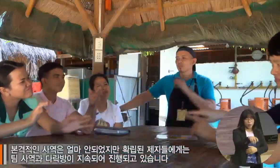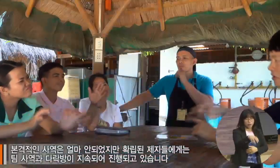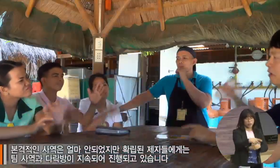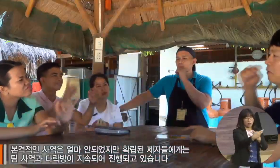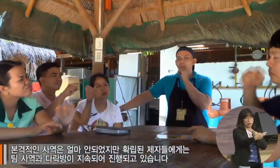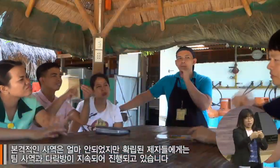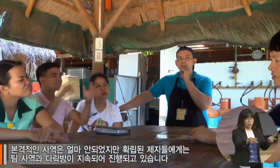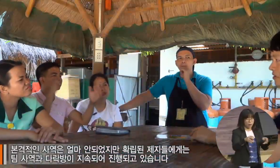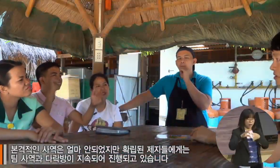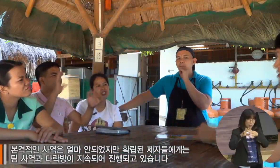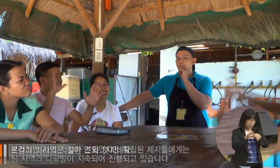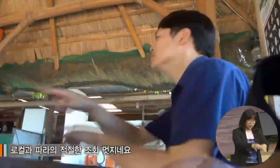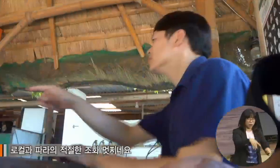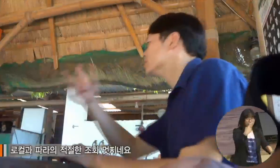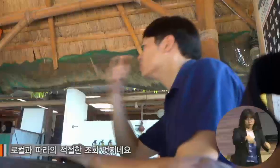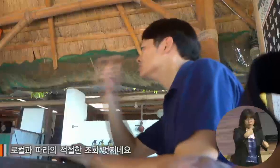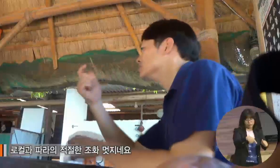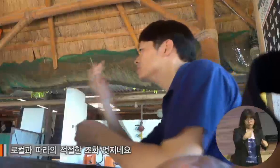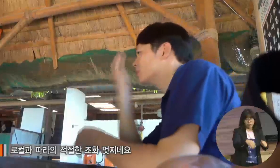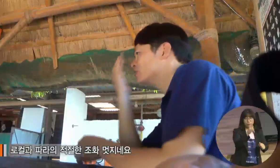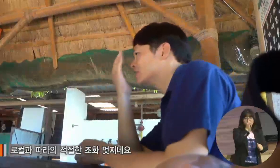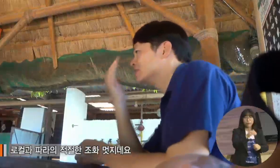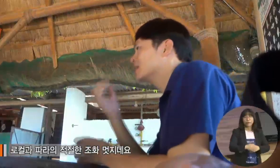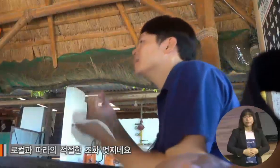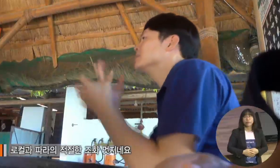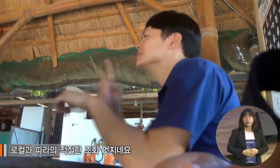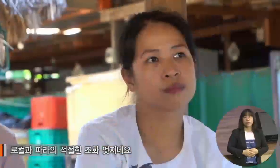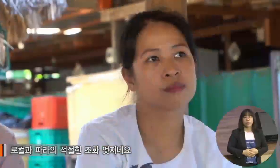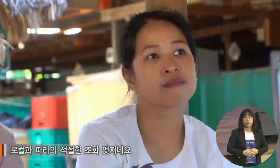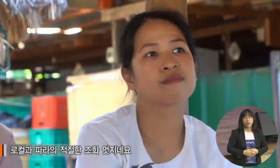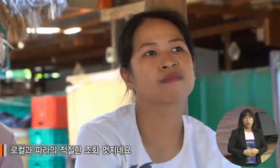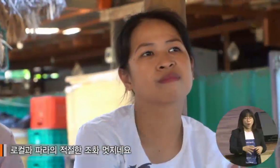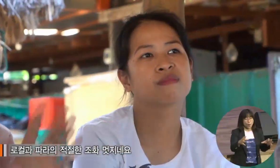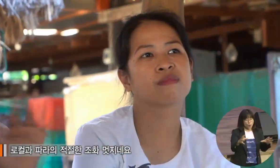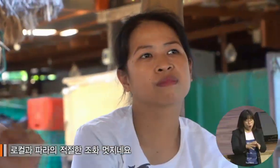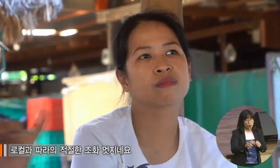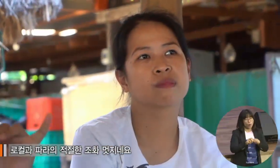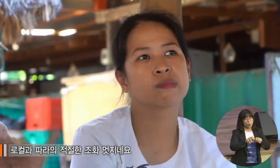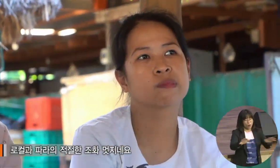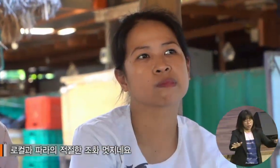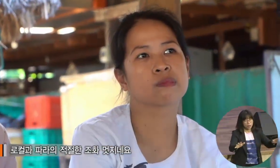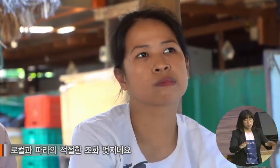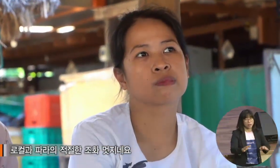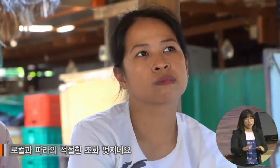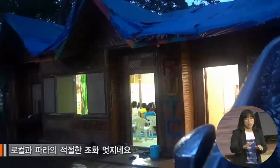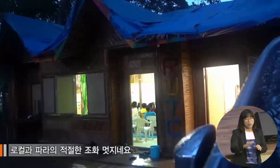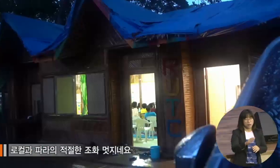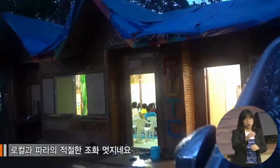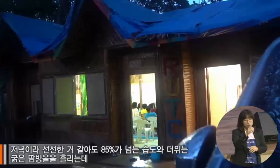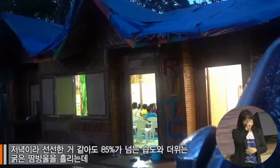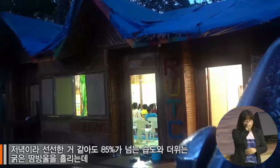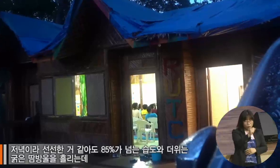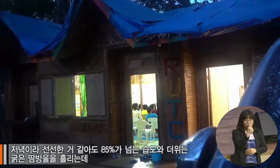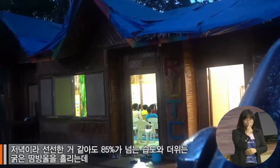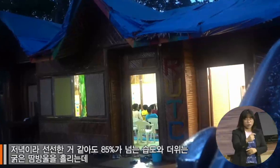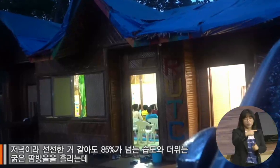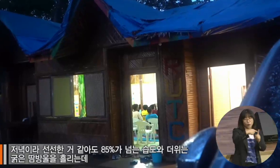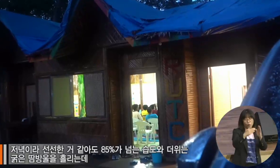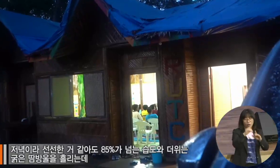지속되어 진행되고 있습니다. 로컬과 파라의 적절한 조화 정말 멋지네요. 저녁이라